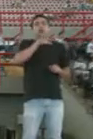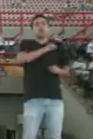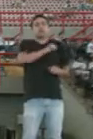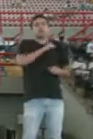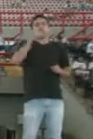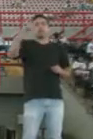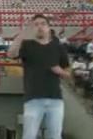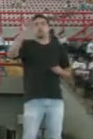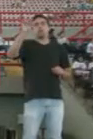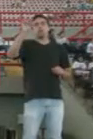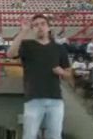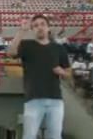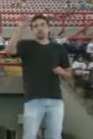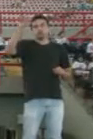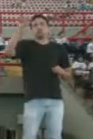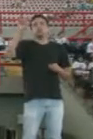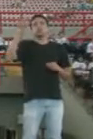é romantismo.